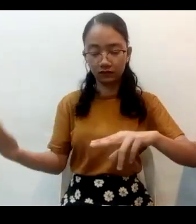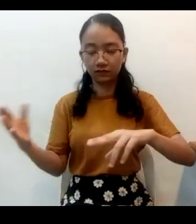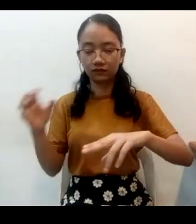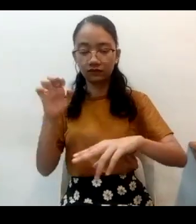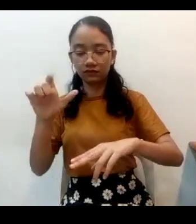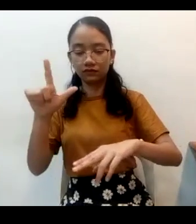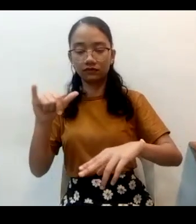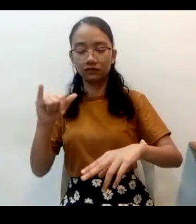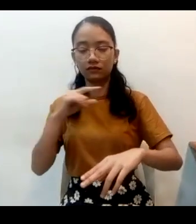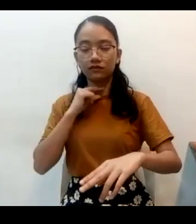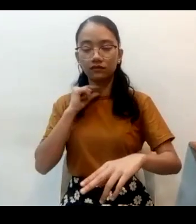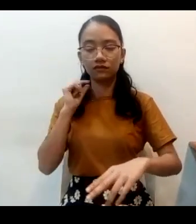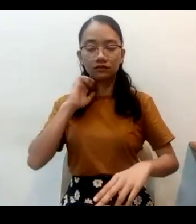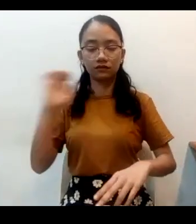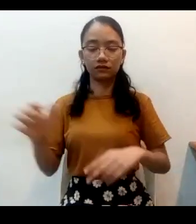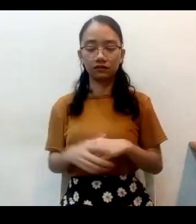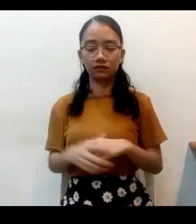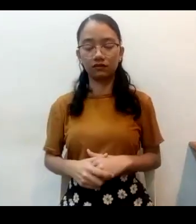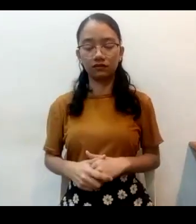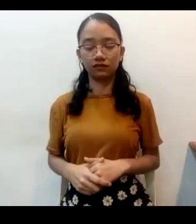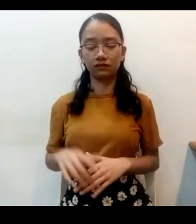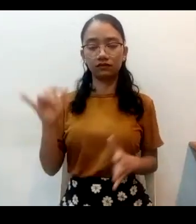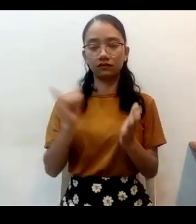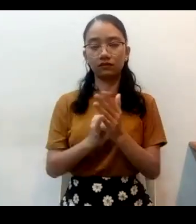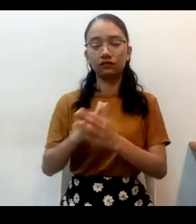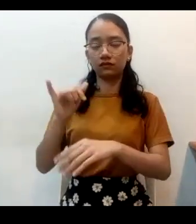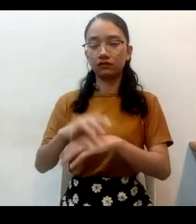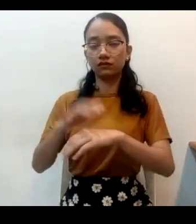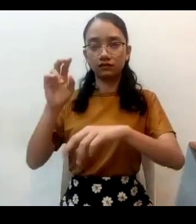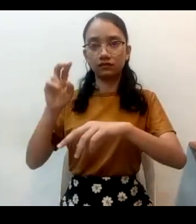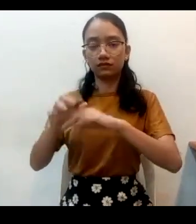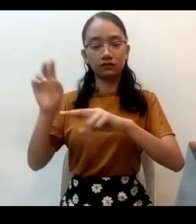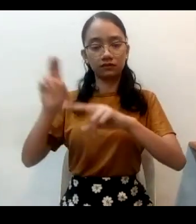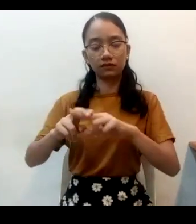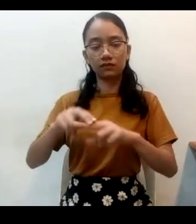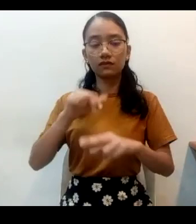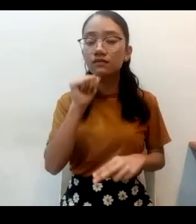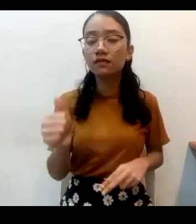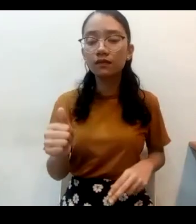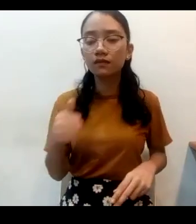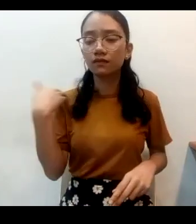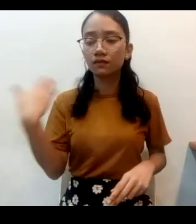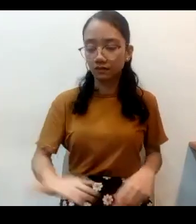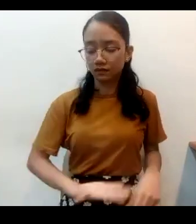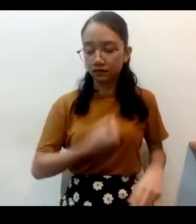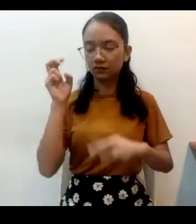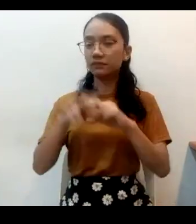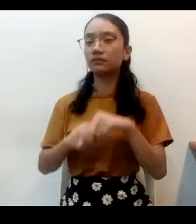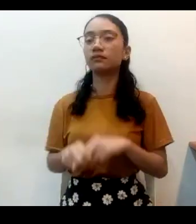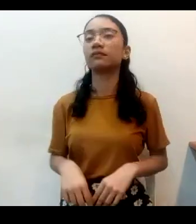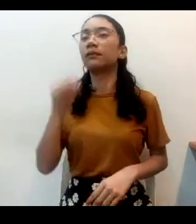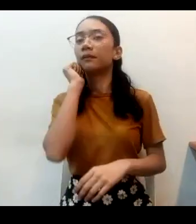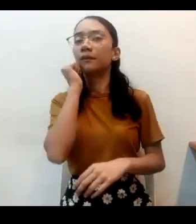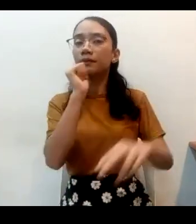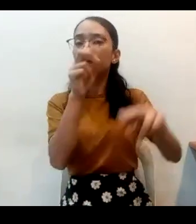means that chair is his own chair. Kaya ibig sabihin, yung upuan po na yun ay pagmamayari niya. He always sits there. Kaya